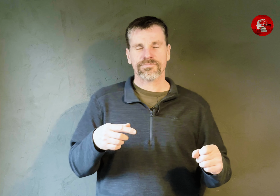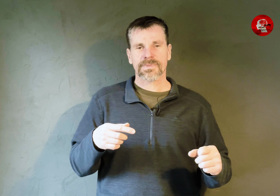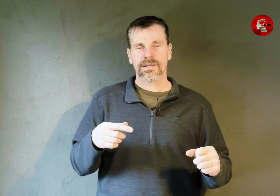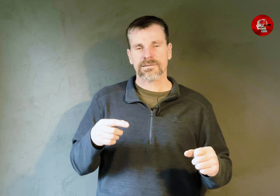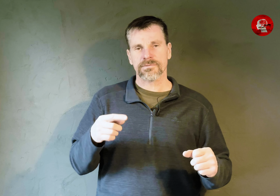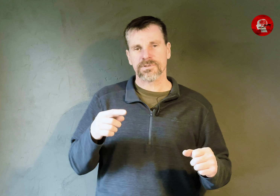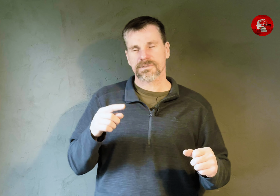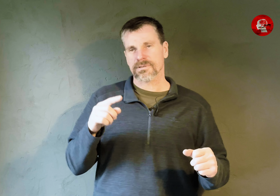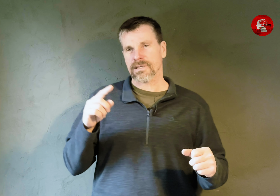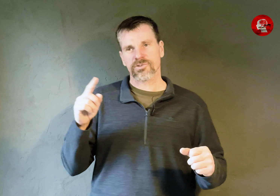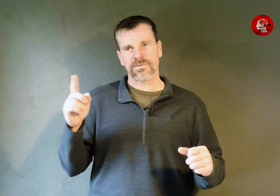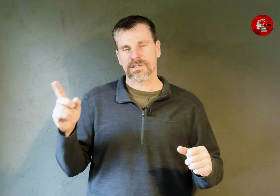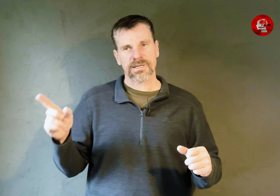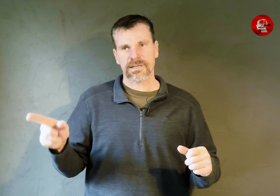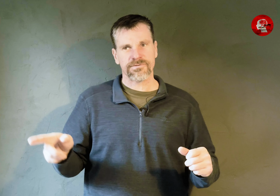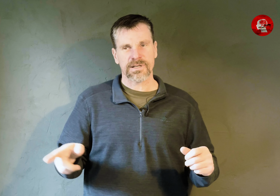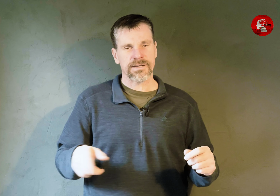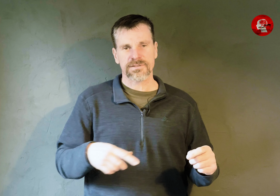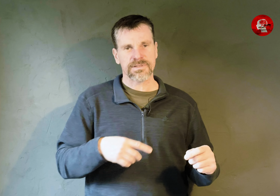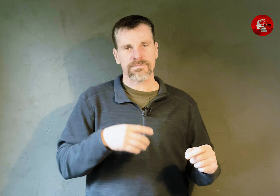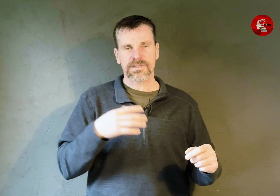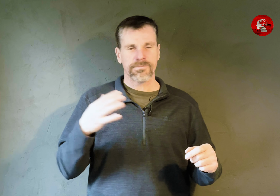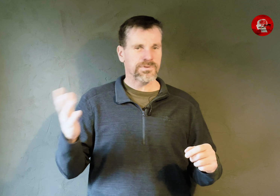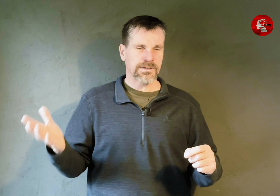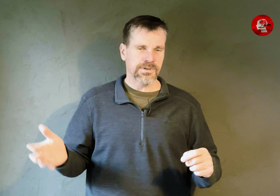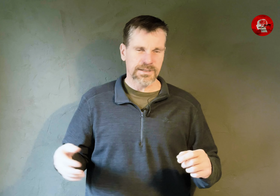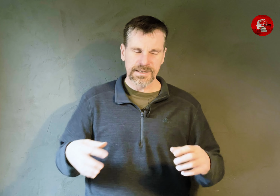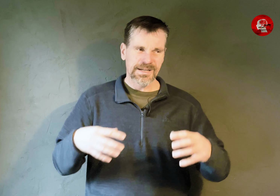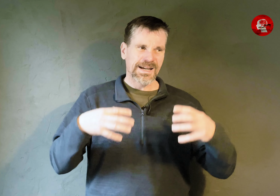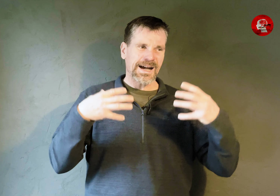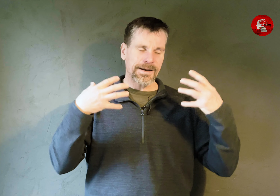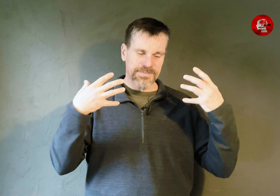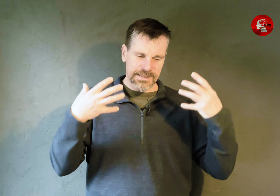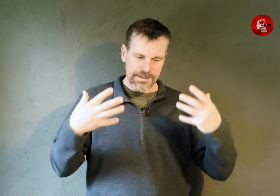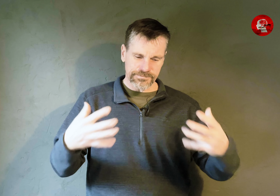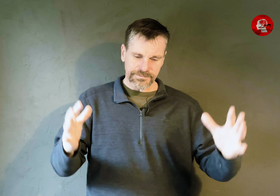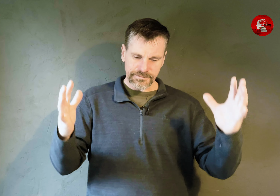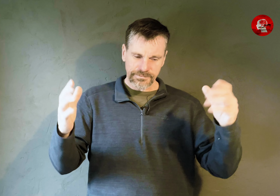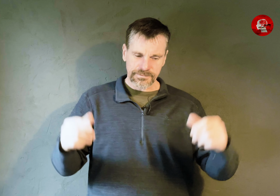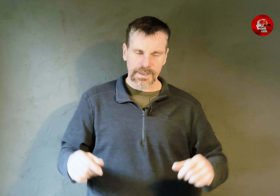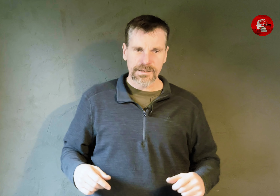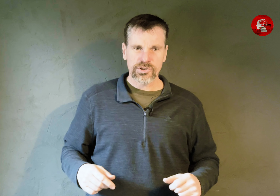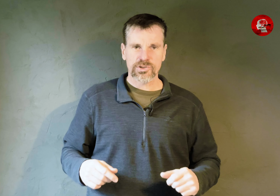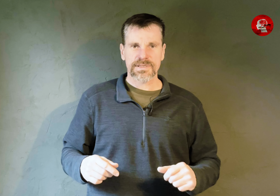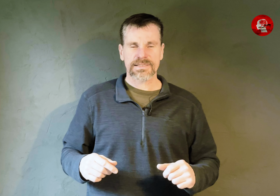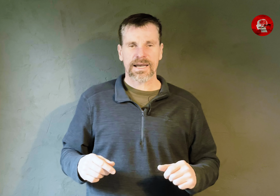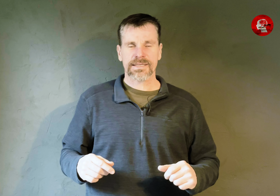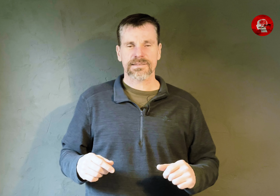also mit kettengeschwindigkeit von 21 meter pro sekunde haben sie schnittschutzklasse eins